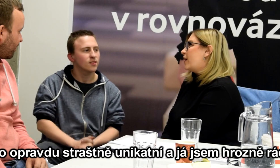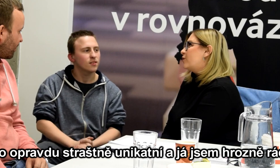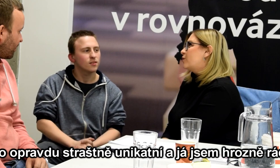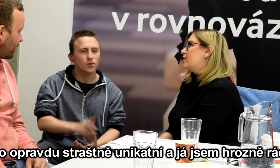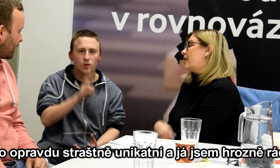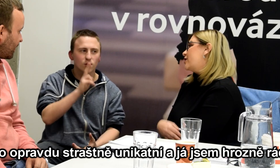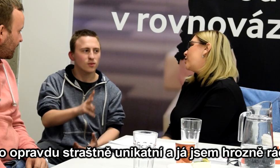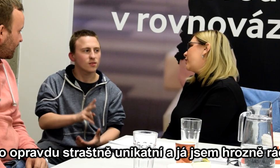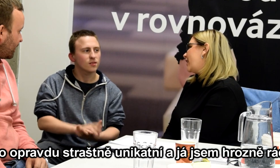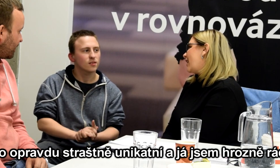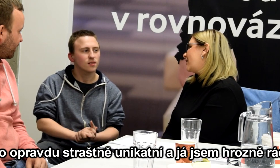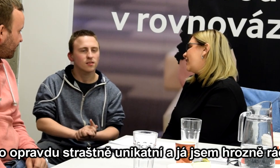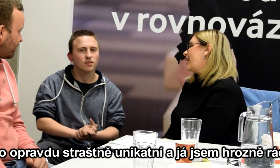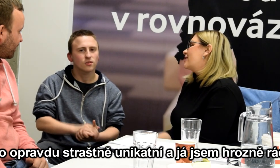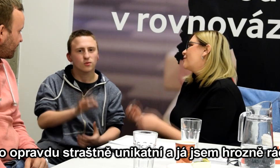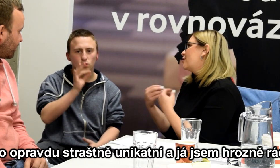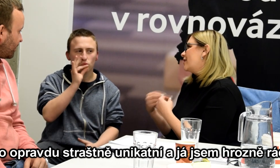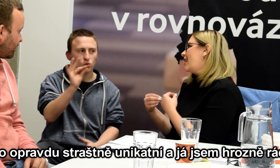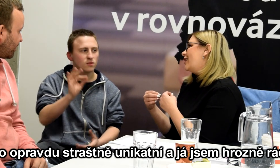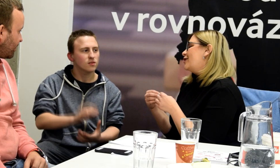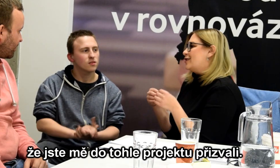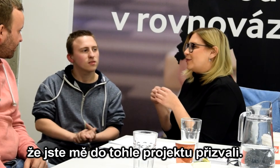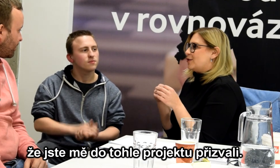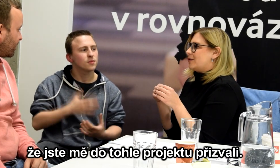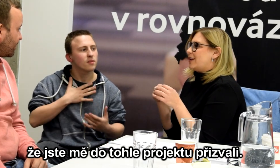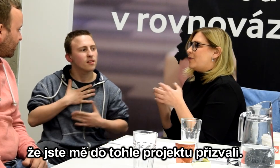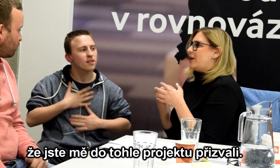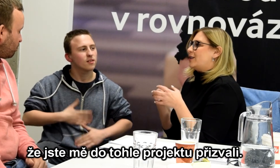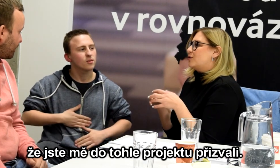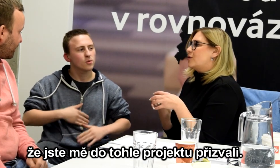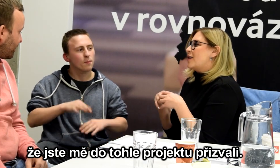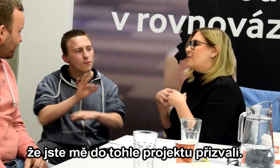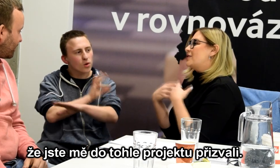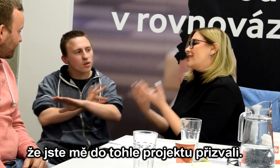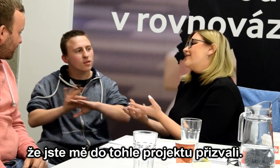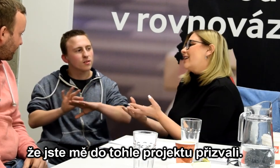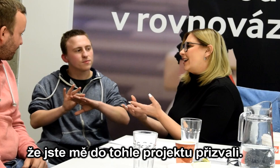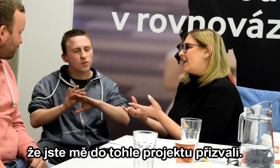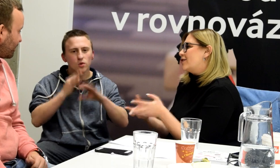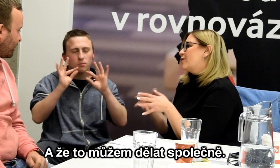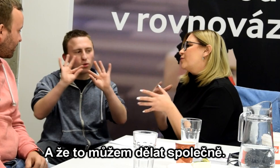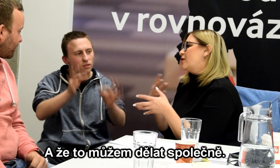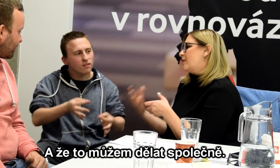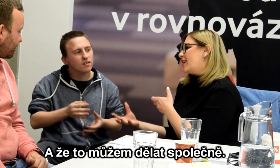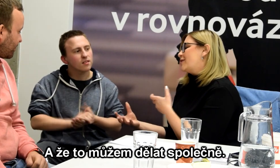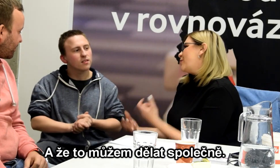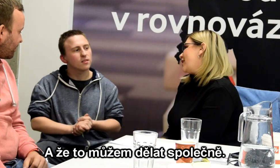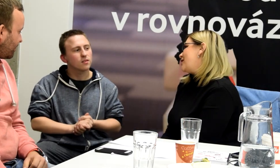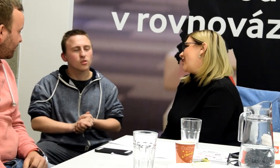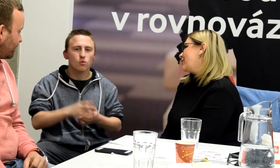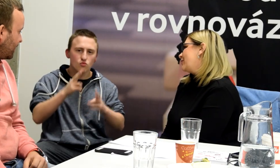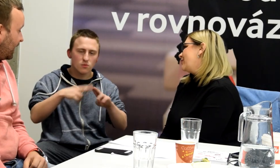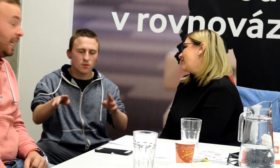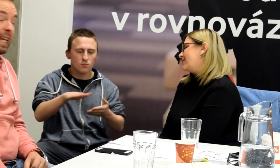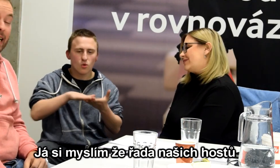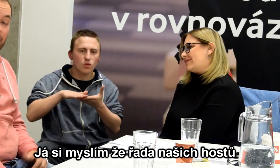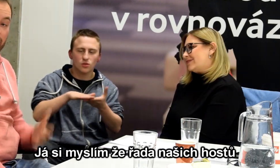opravdu strašně unikátní a já jsem hrozně ráda, že jste mě do tohle projektu přizvali a že to můžeme dělat společně. Já si myslím,